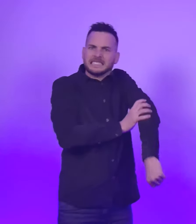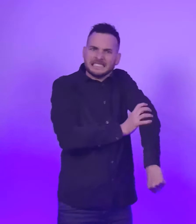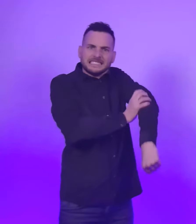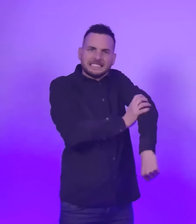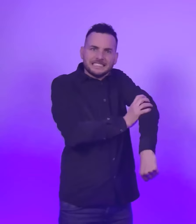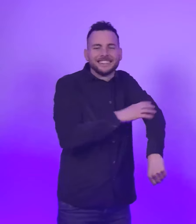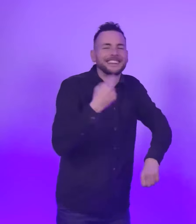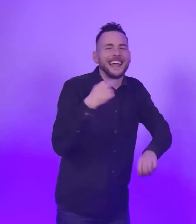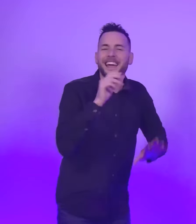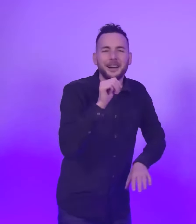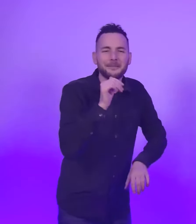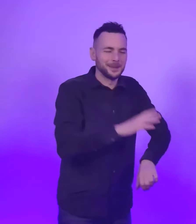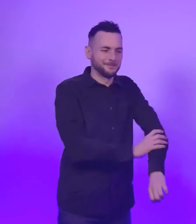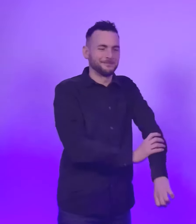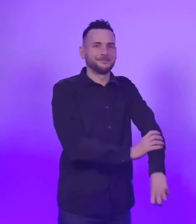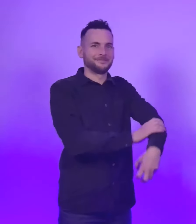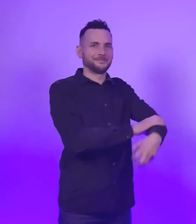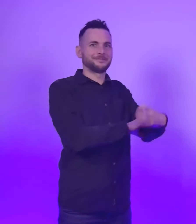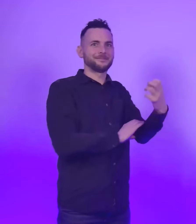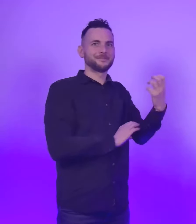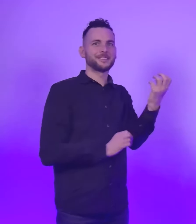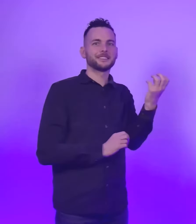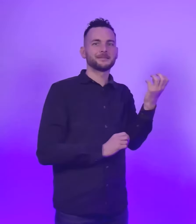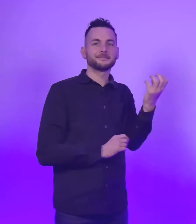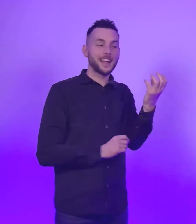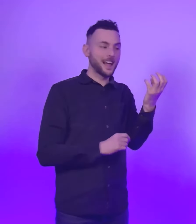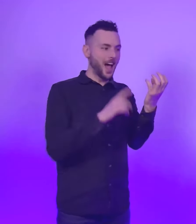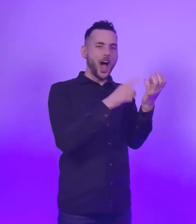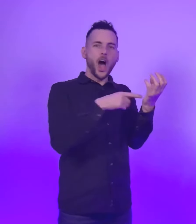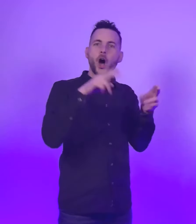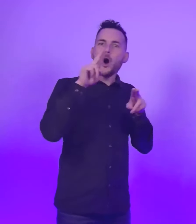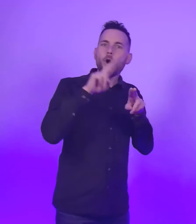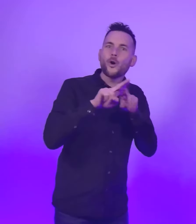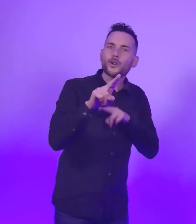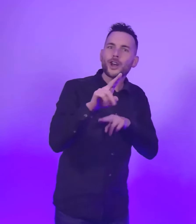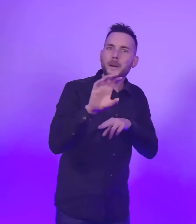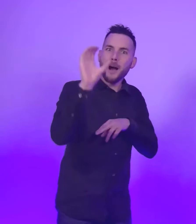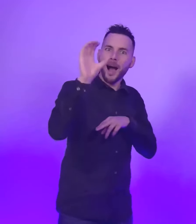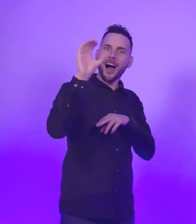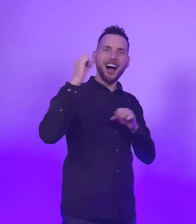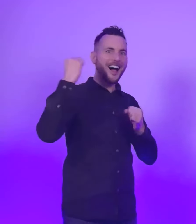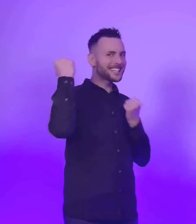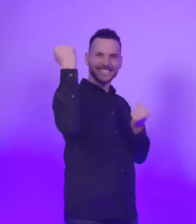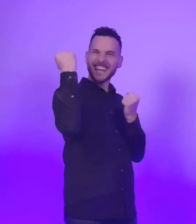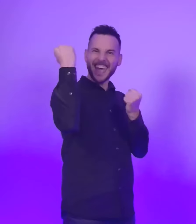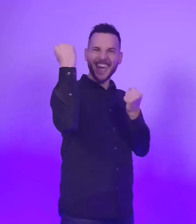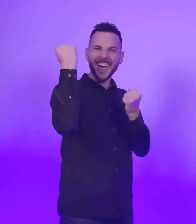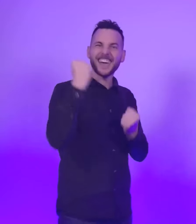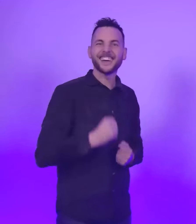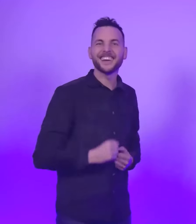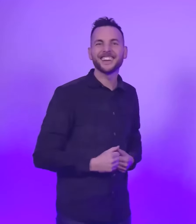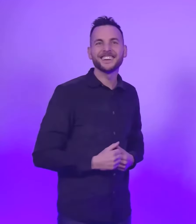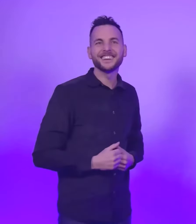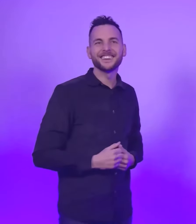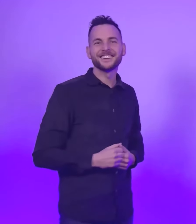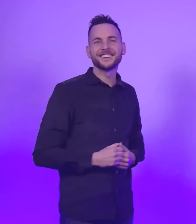Nee, grapje. Een groene bal. Yeah! Ja!